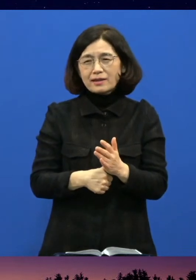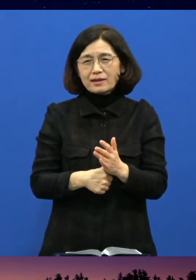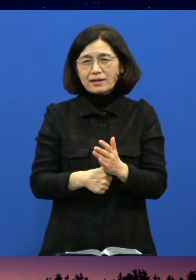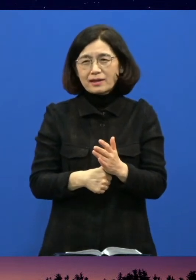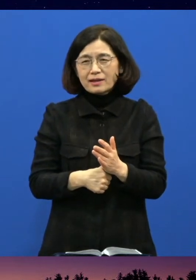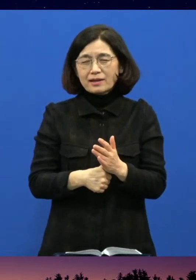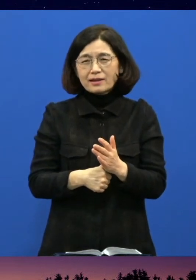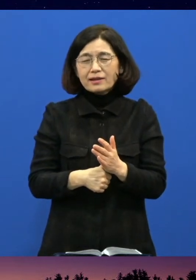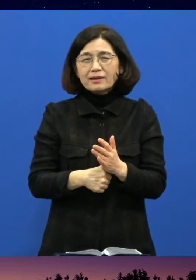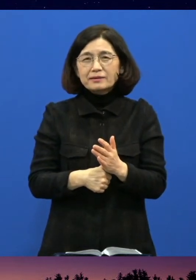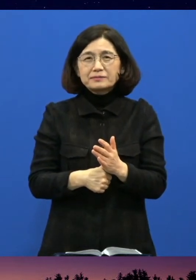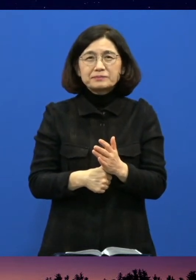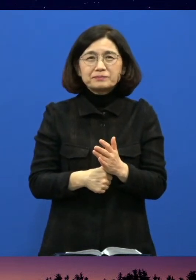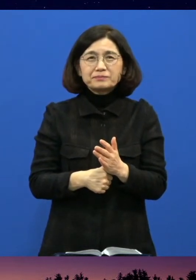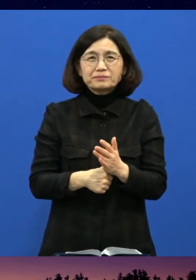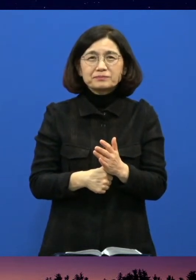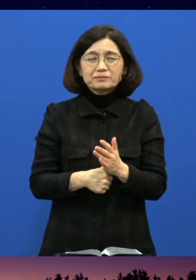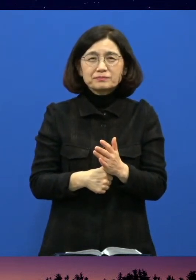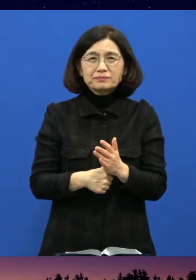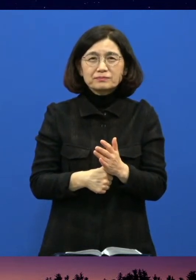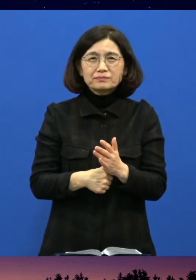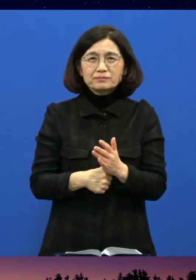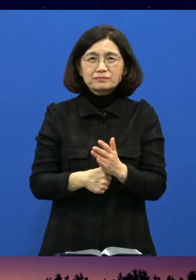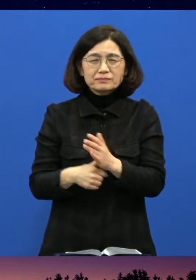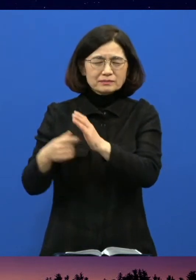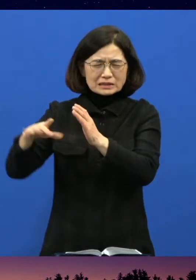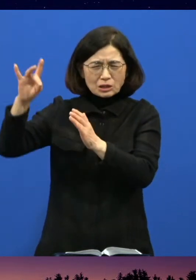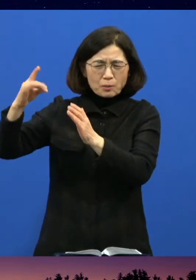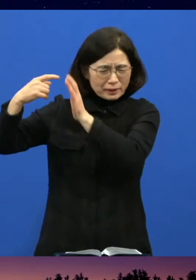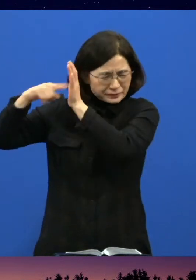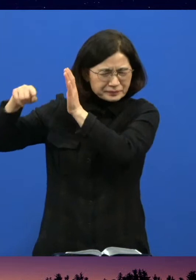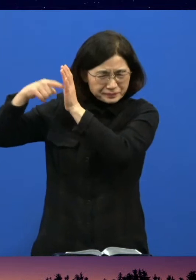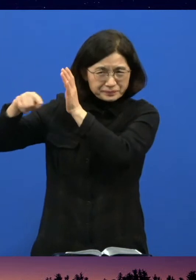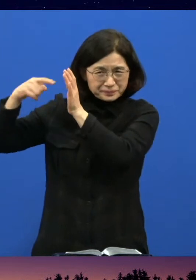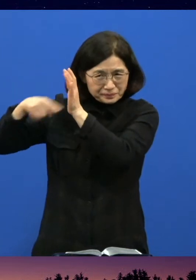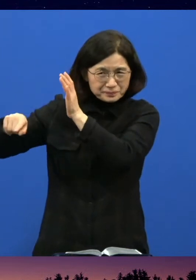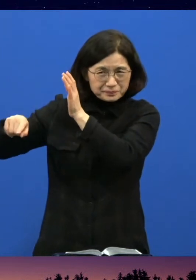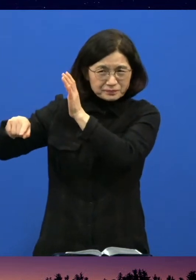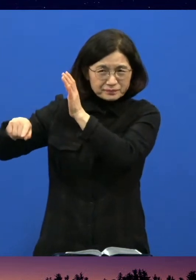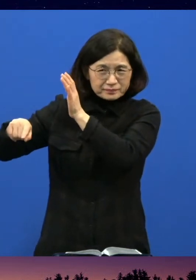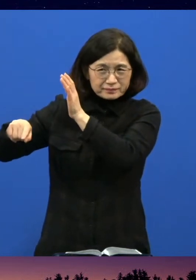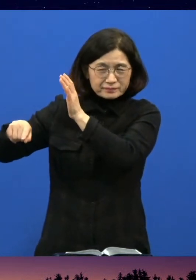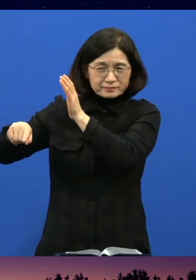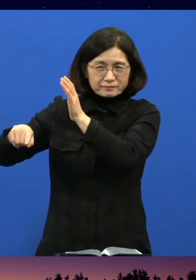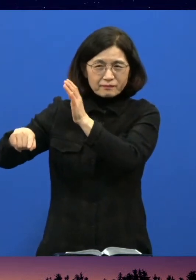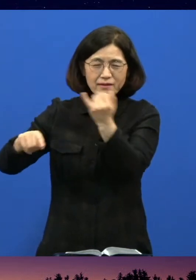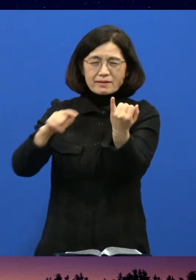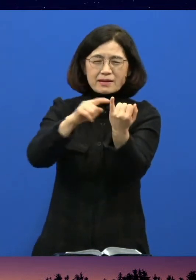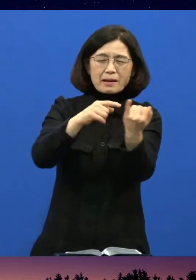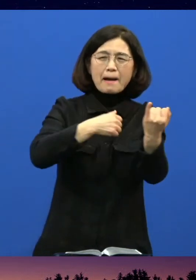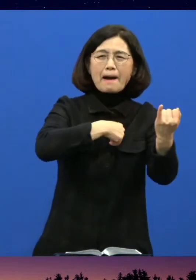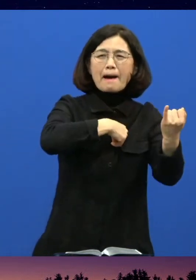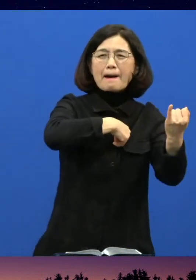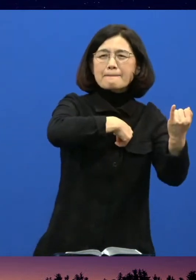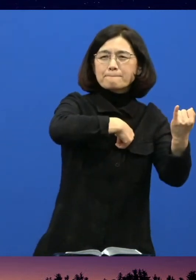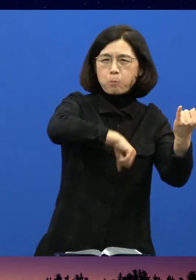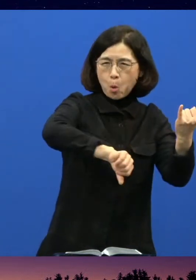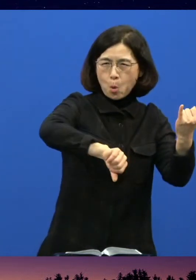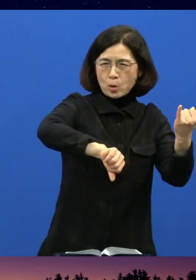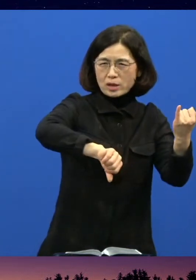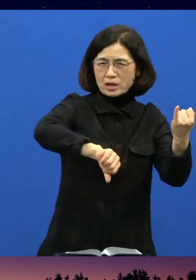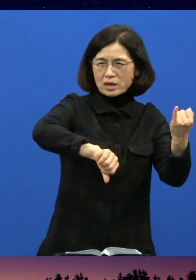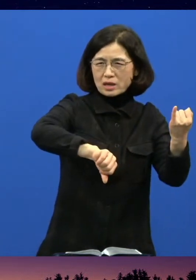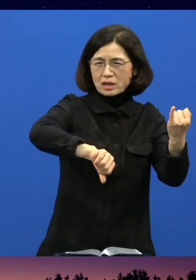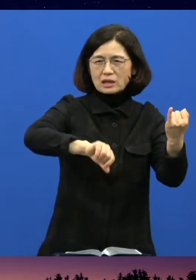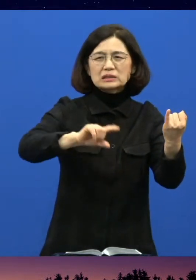깔아뭉개고 안 들어주고 미루고 하는, 그래서 그냥 나가 떨어지게 만드는 그 불의한